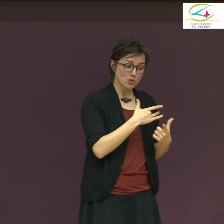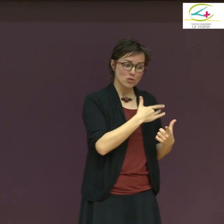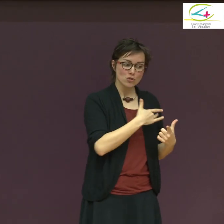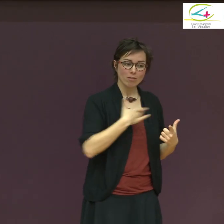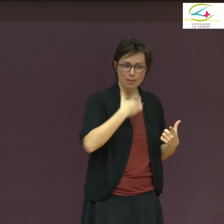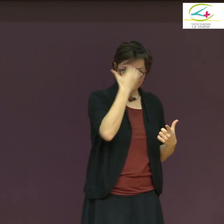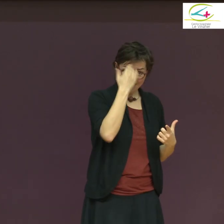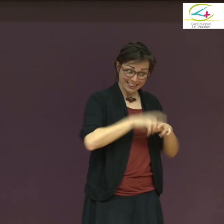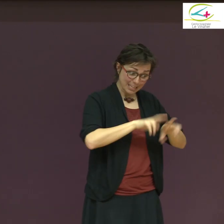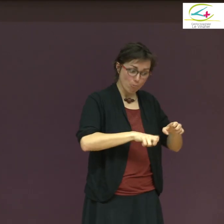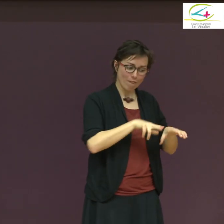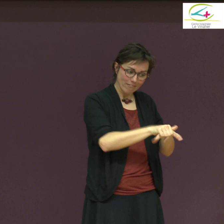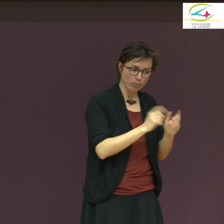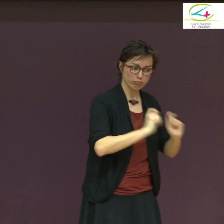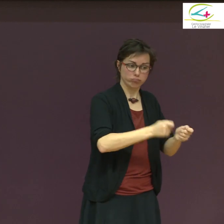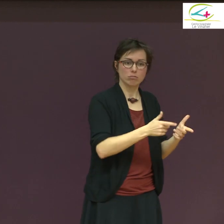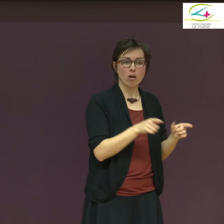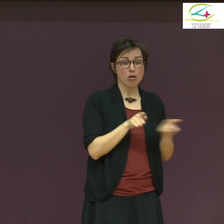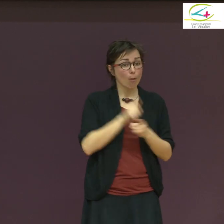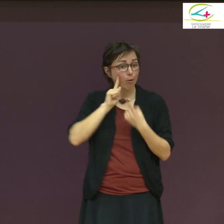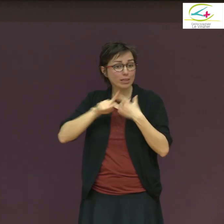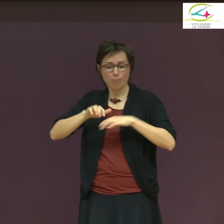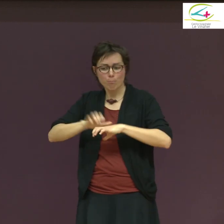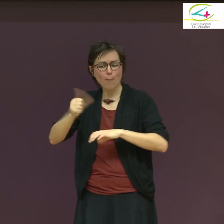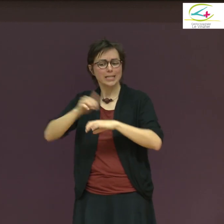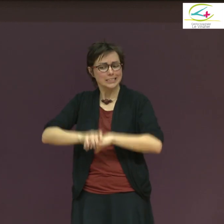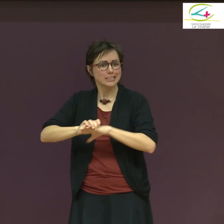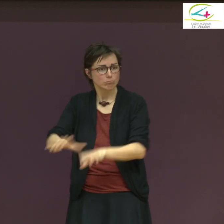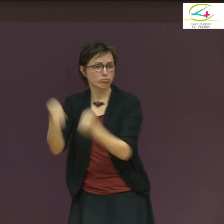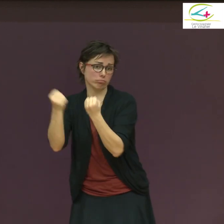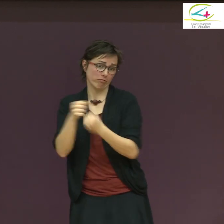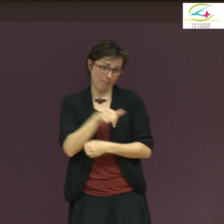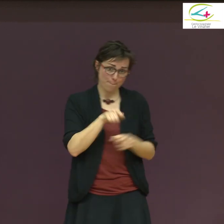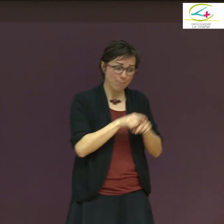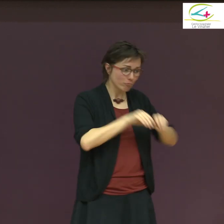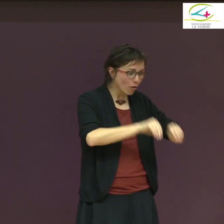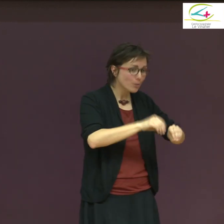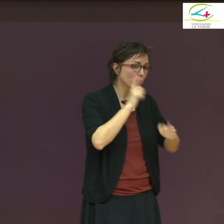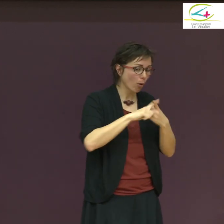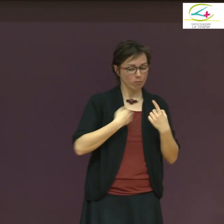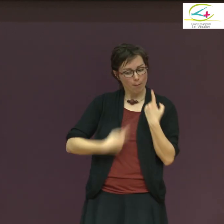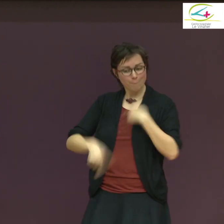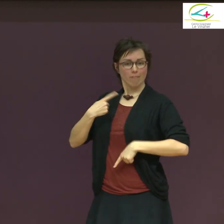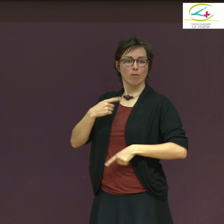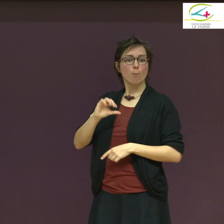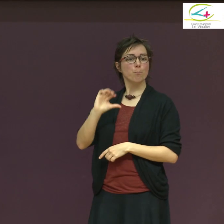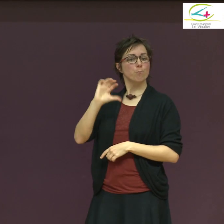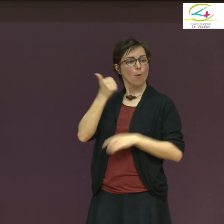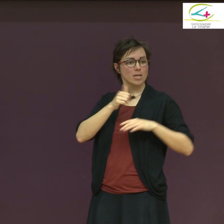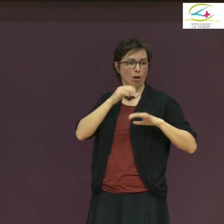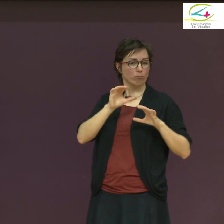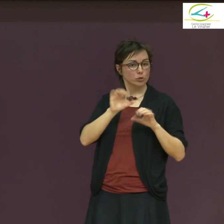diplôme, comme quand vous passez le brevet de premier secours. C'est hyper important. Et encore plus en suicide. Parce